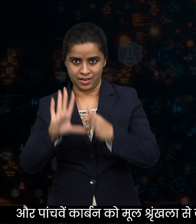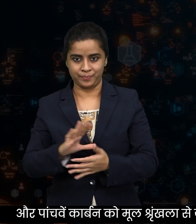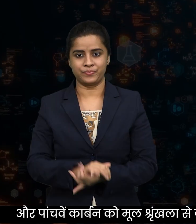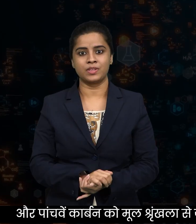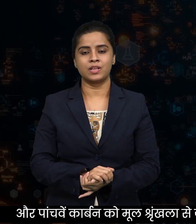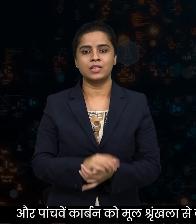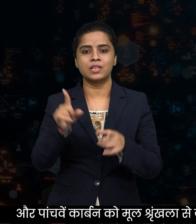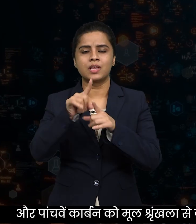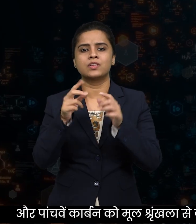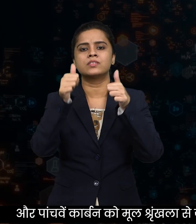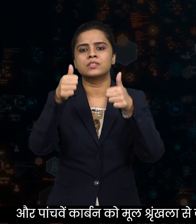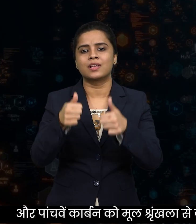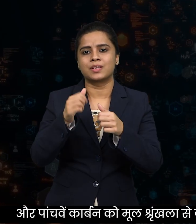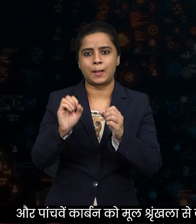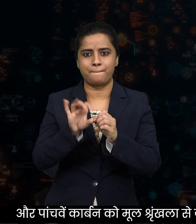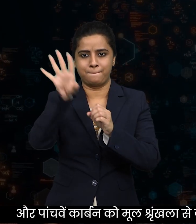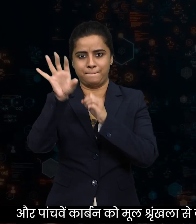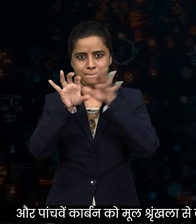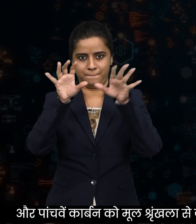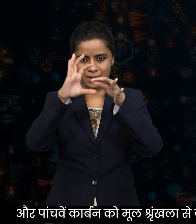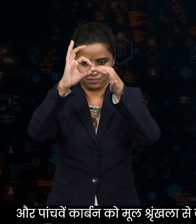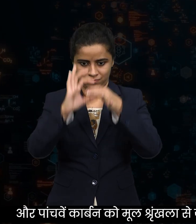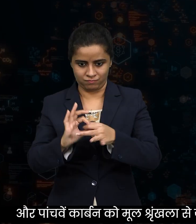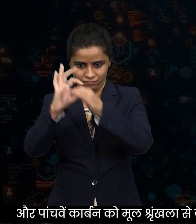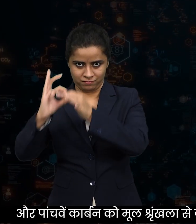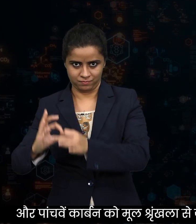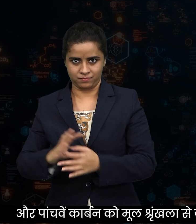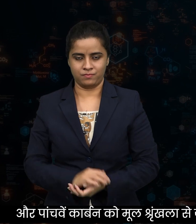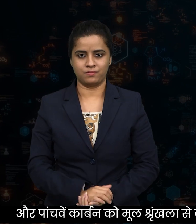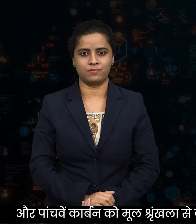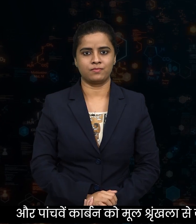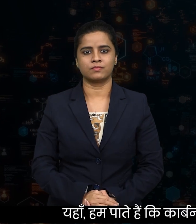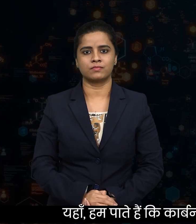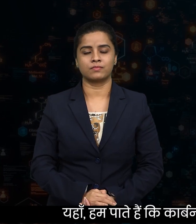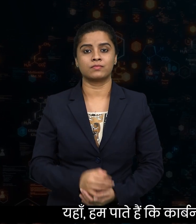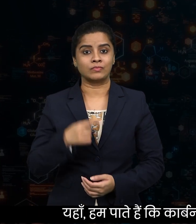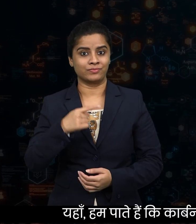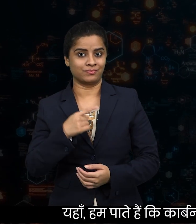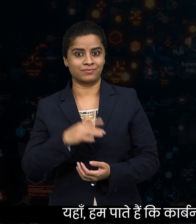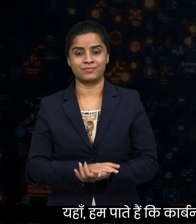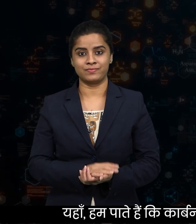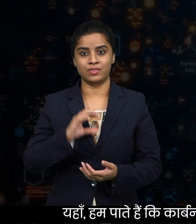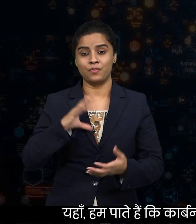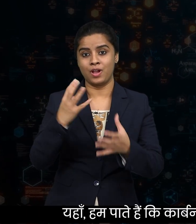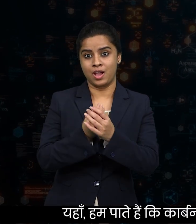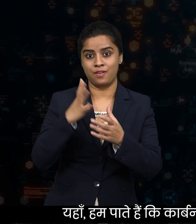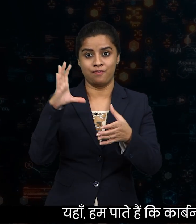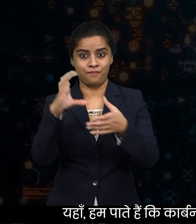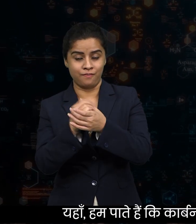है, जिसके परमाणु स्वरूप एक शाखा होती है। यहाँ हम पाते हैं कि